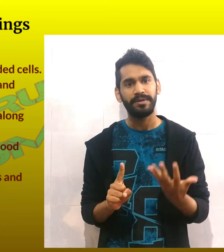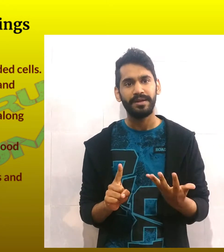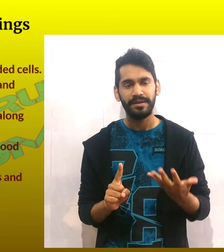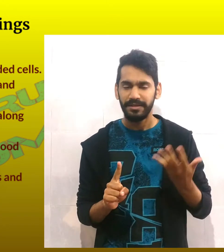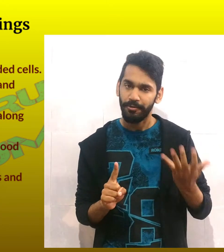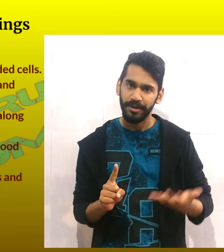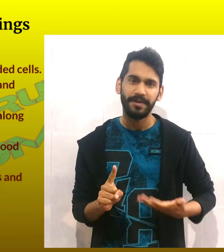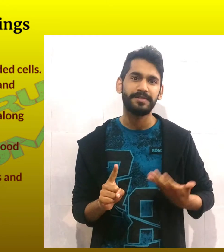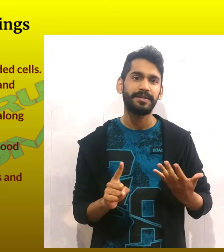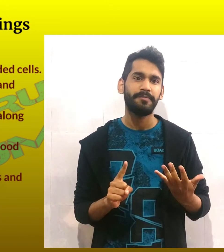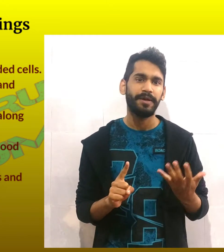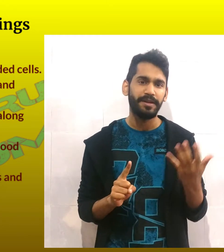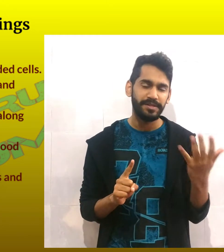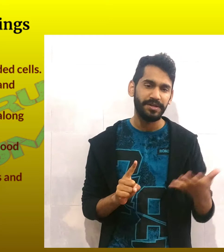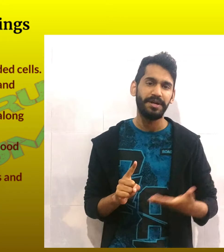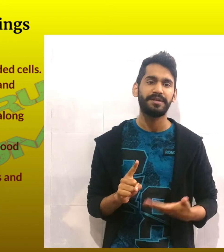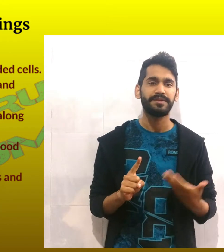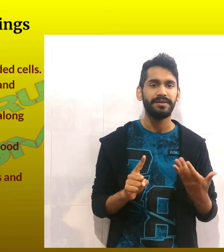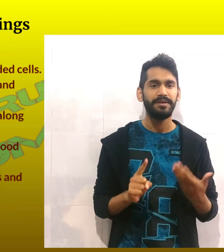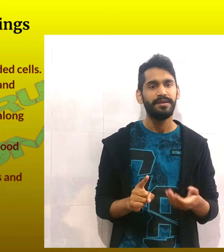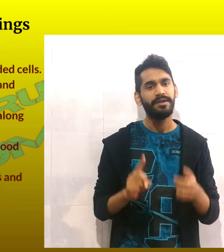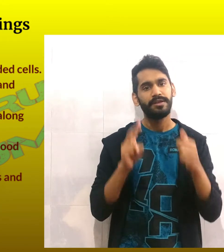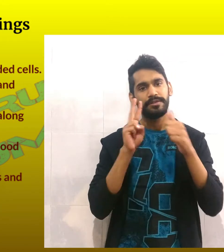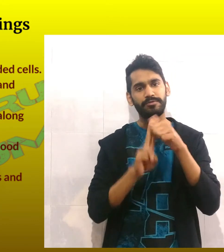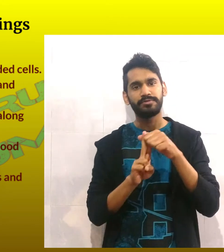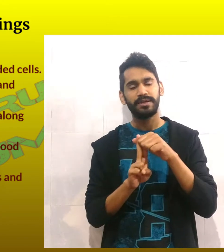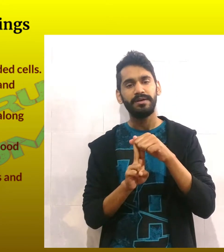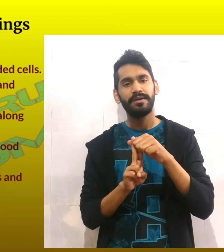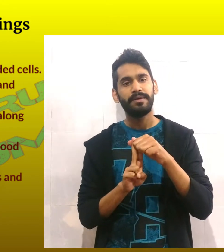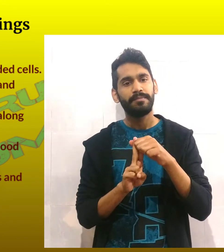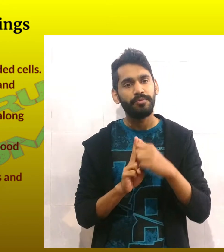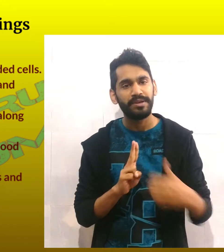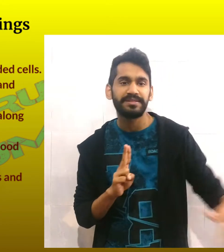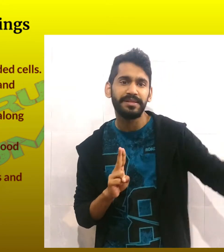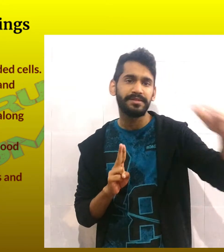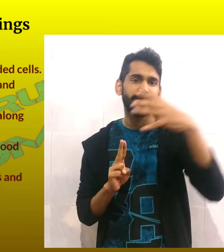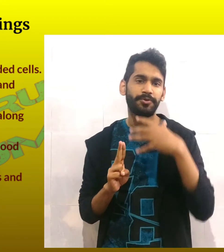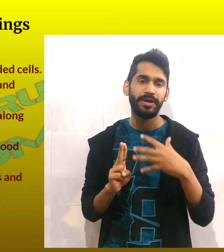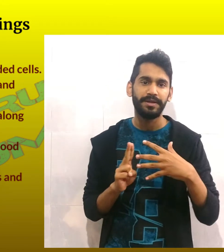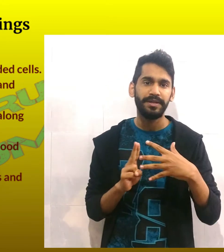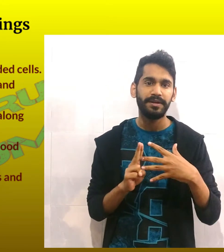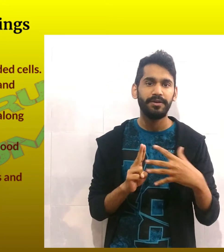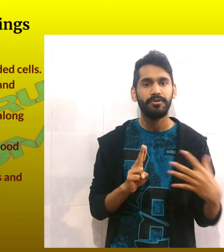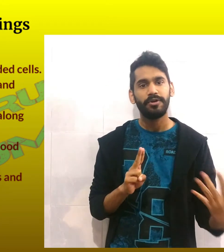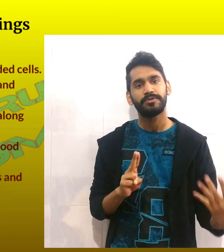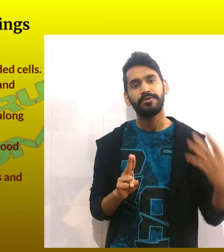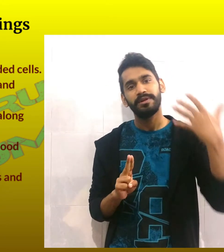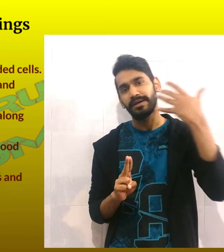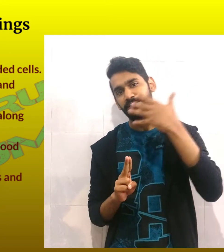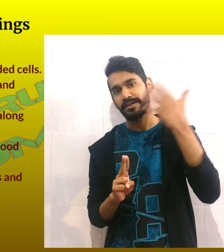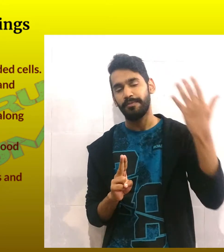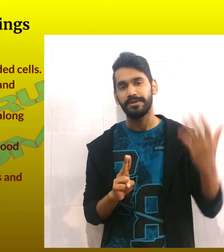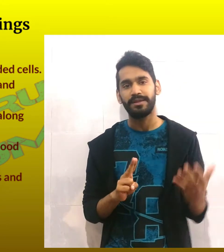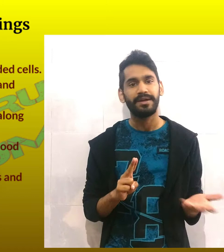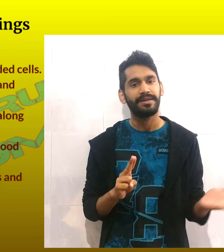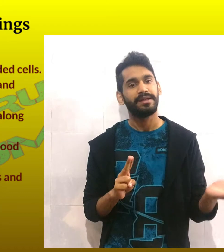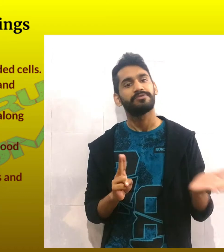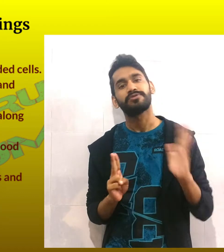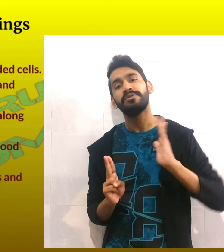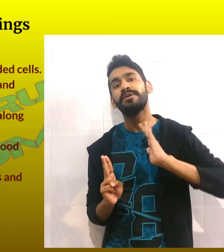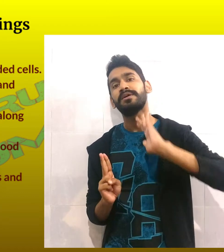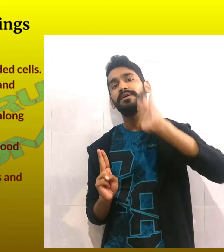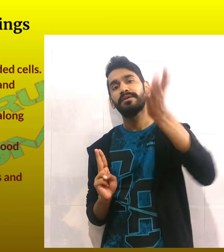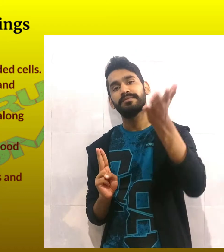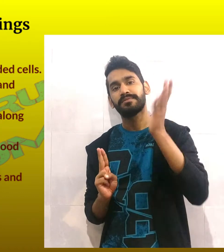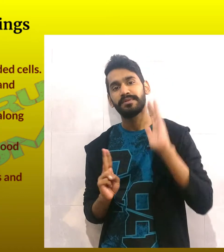वो अपनी एनर्जी ऑब्टेन कर सके, अपना एनर्जी जनरेट कर सके। दूसरा, पूरे सेल से CO2 इकट्ठी करना और उनको लंग्स तक पहुंचाना ताकि लंग्स